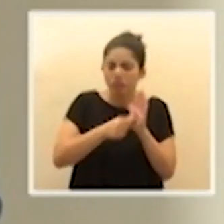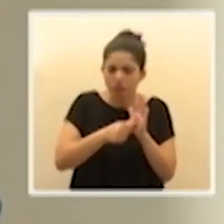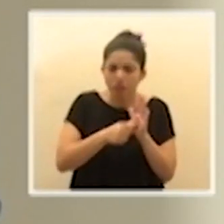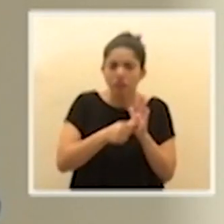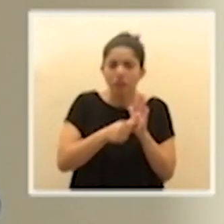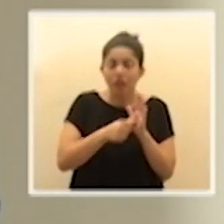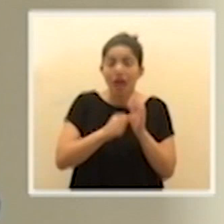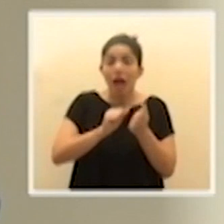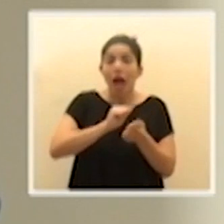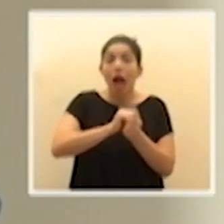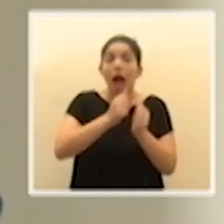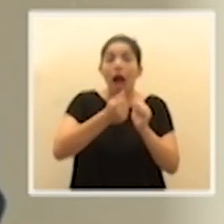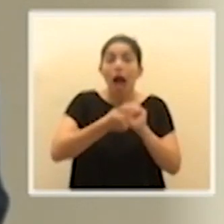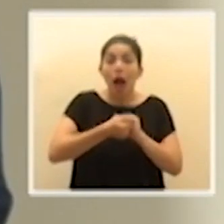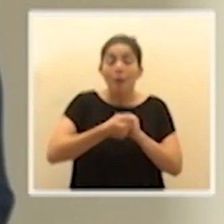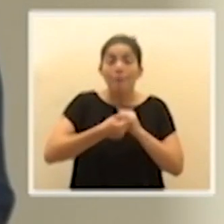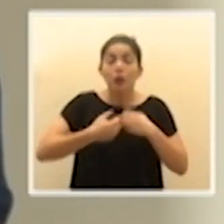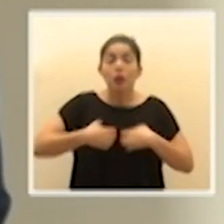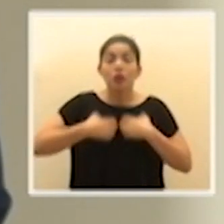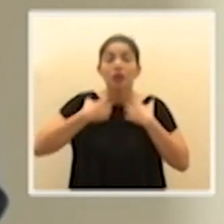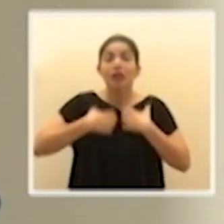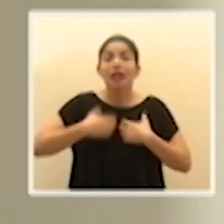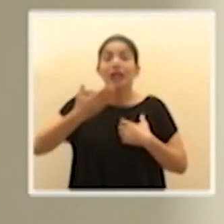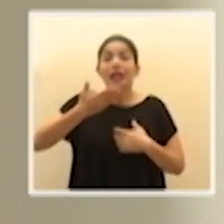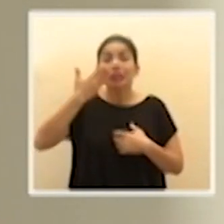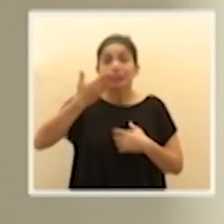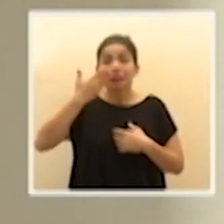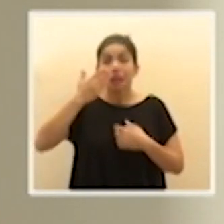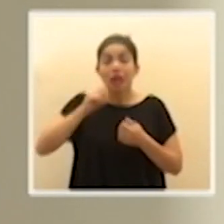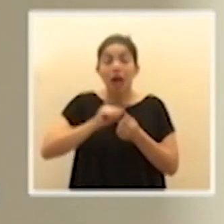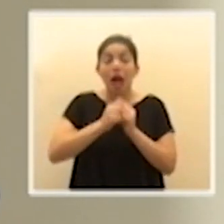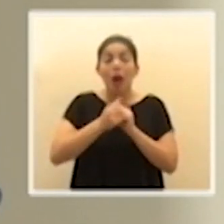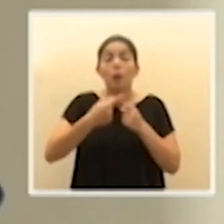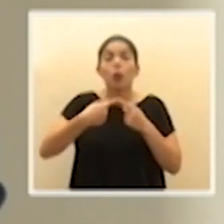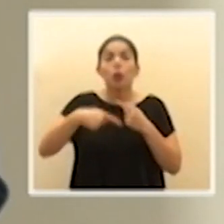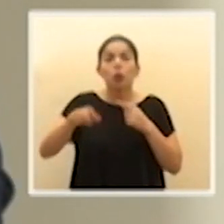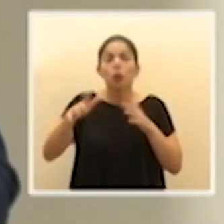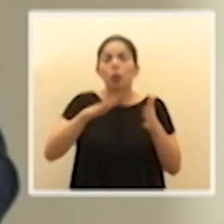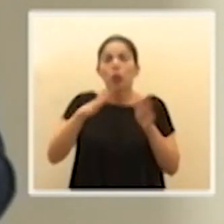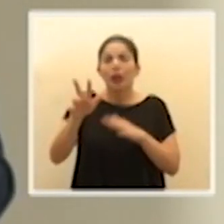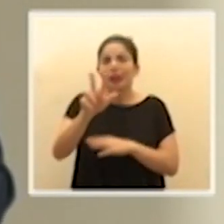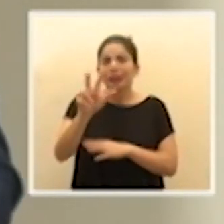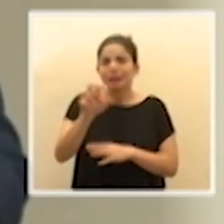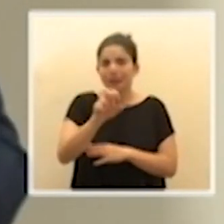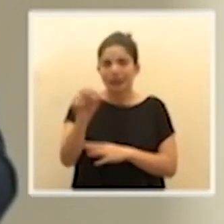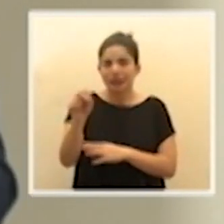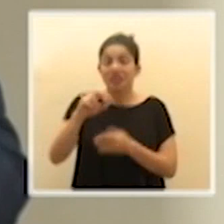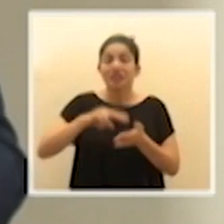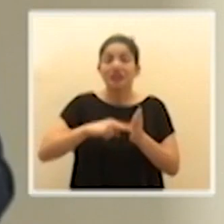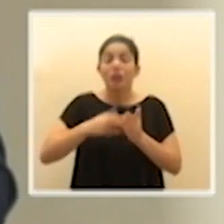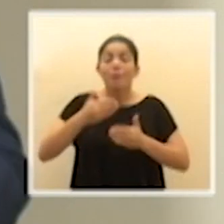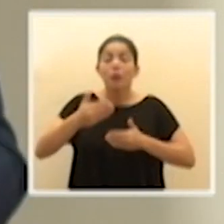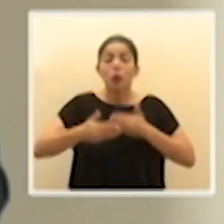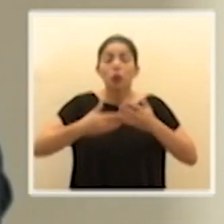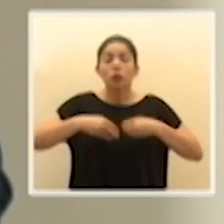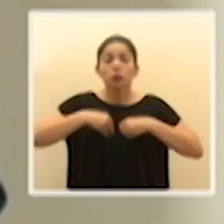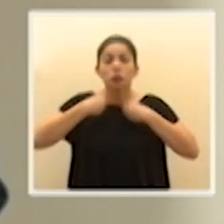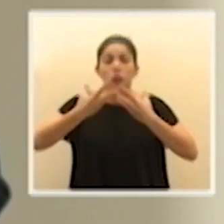el recambio de las vías respiratorias puede durar hasta 3 meses. Entonces, el proceso de liberar